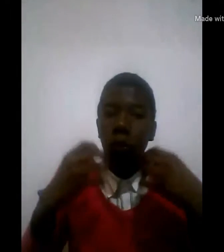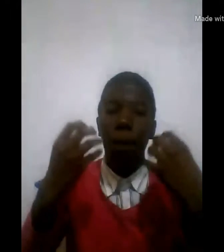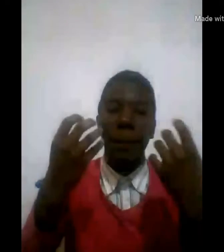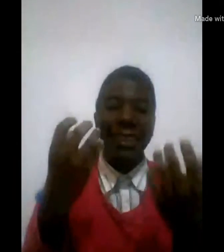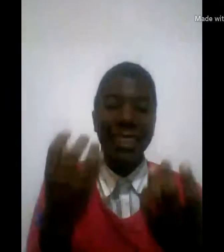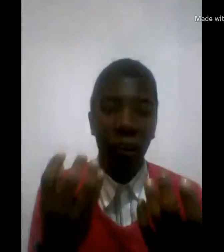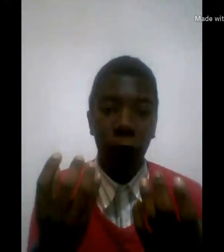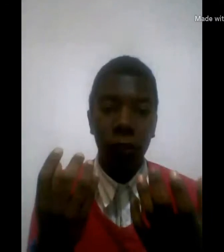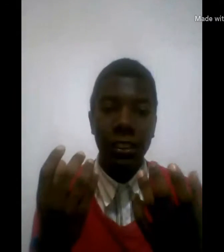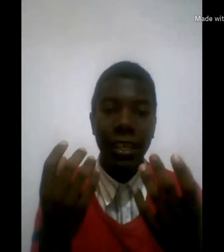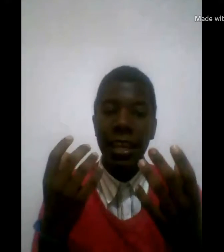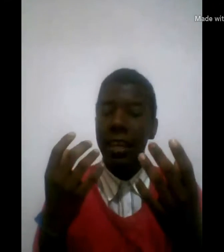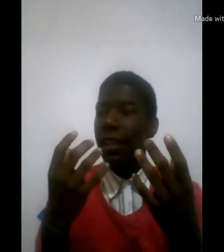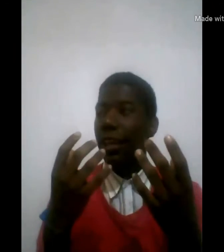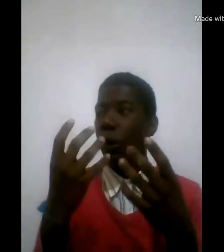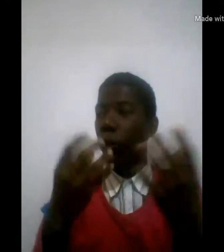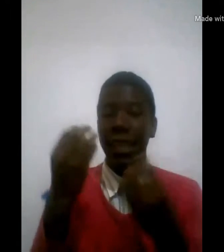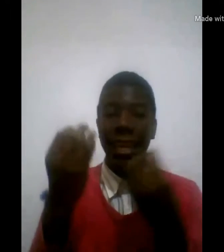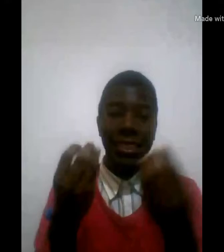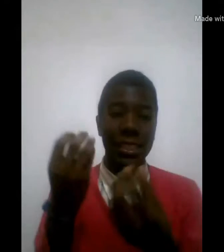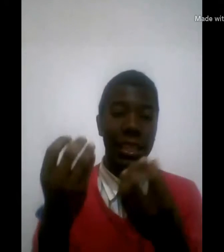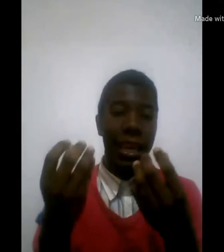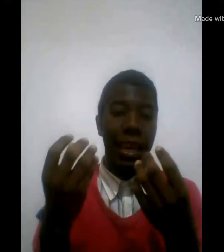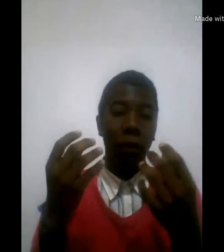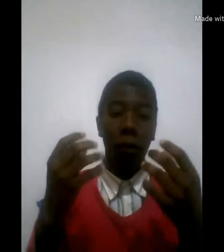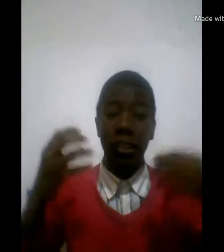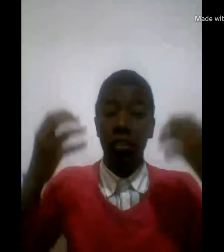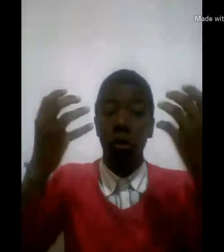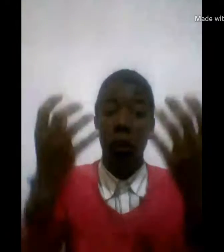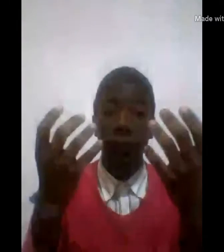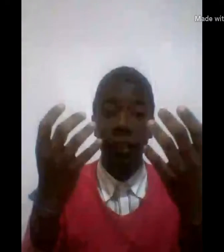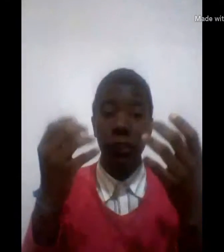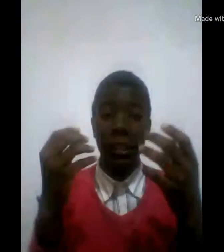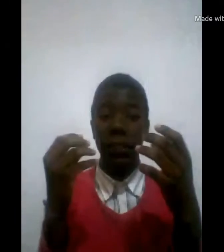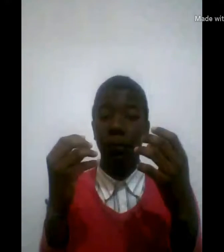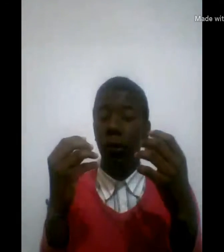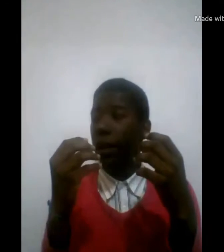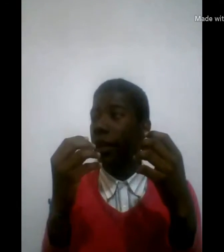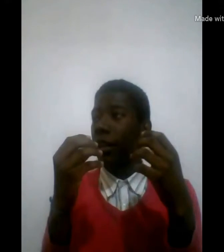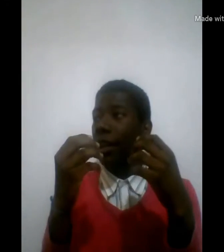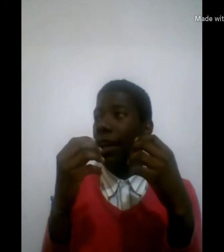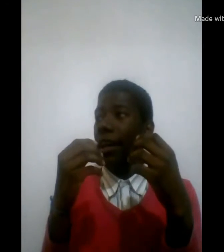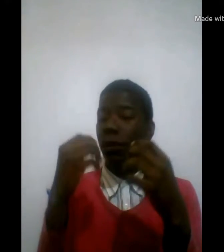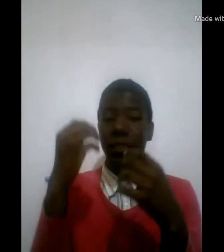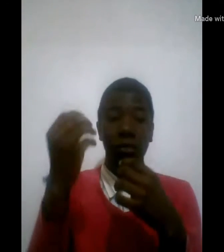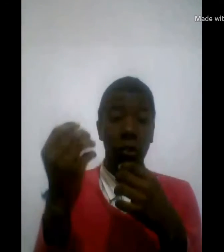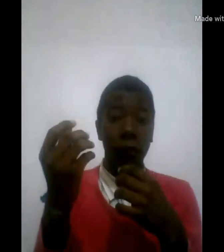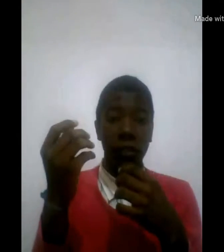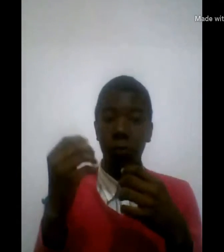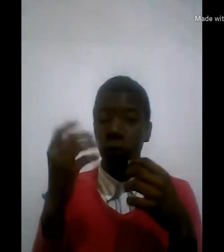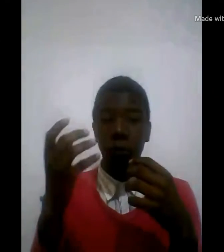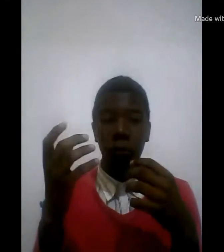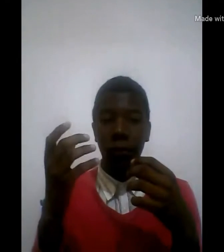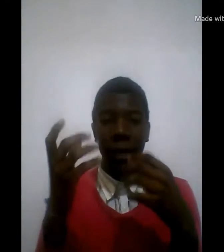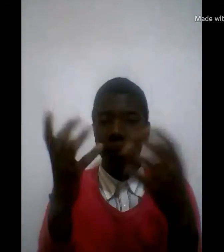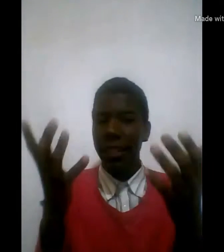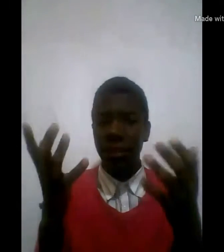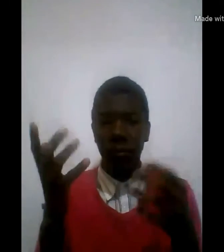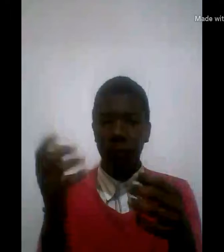único padrão, você conhece coisas novas, você explora coisas novas. O mundo está aí para isso.